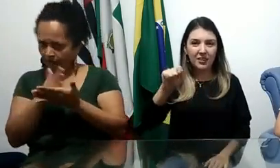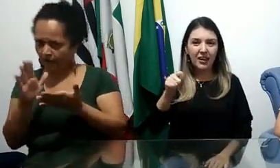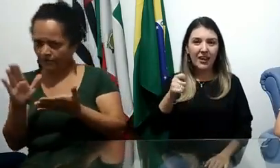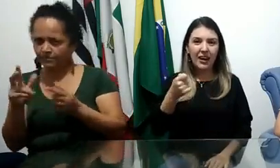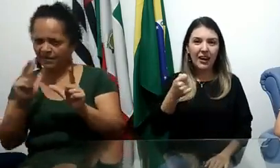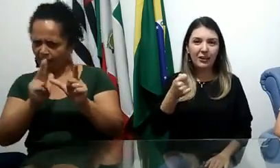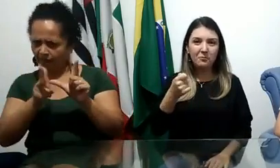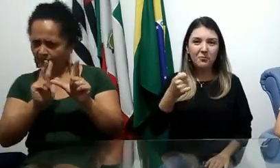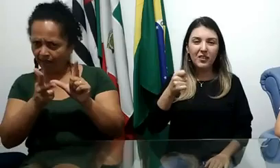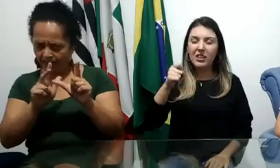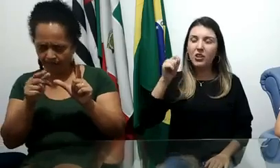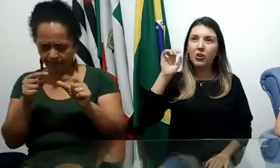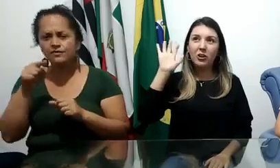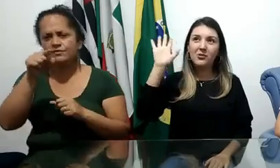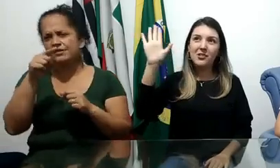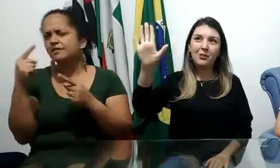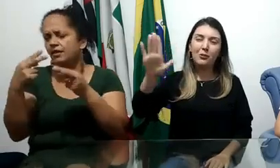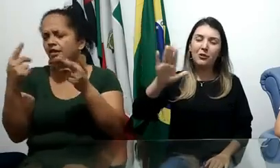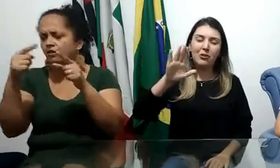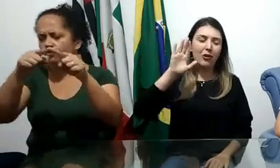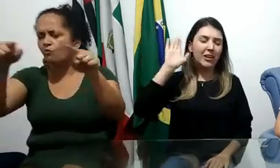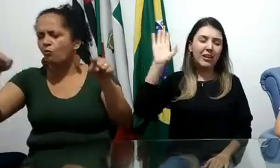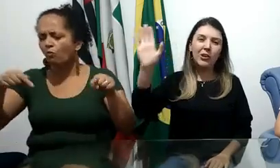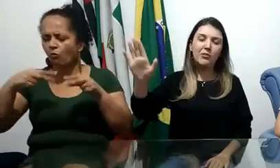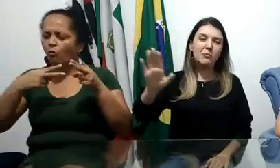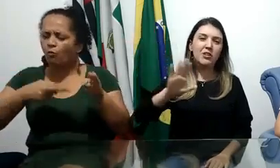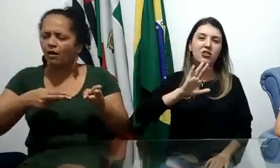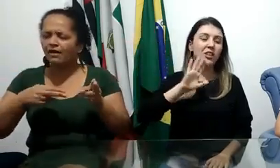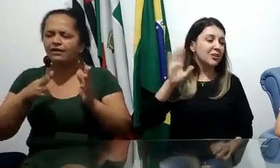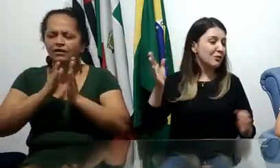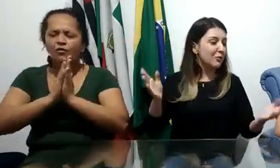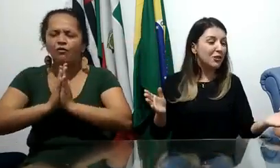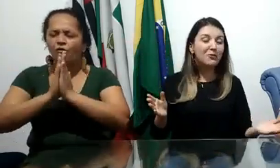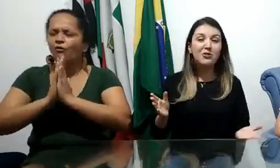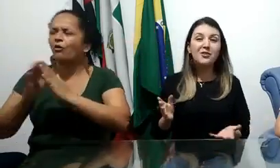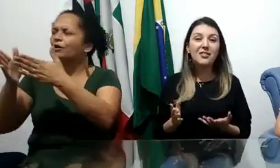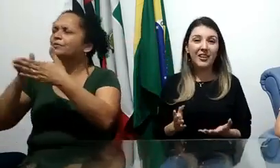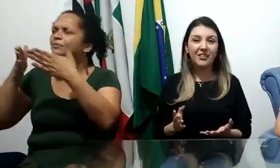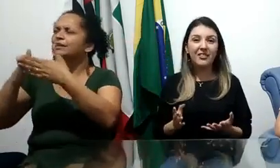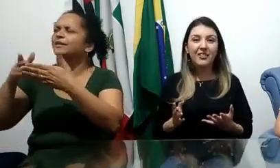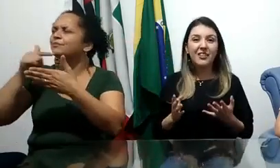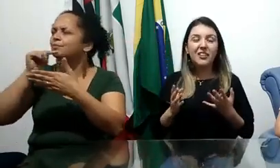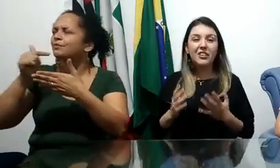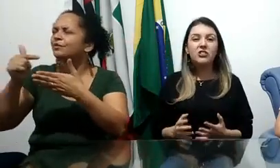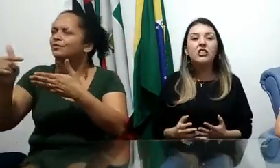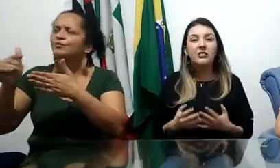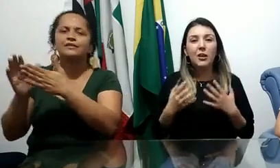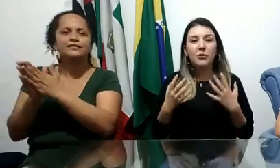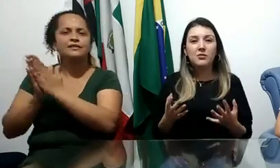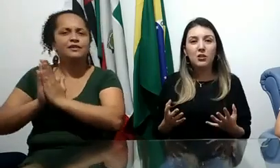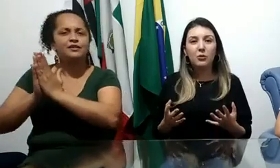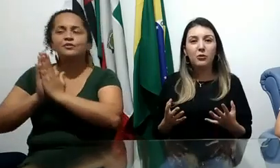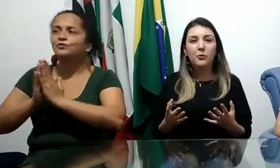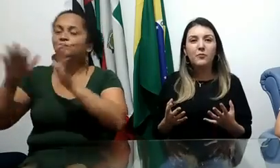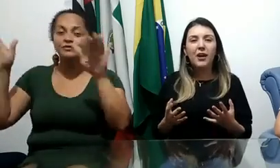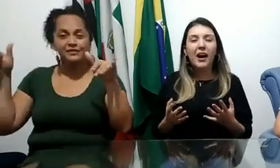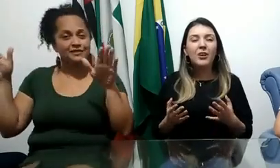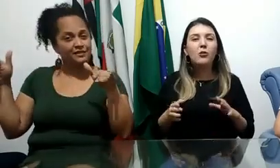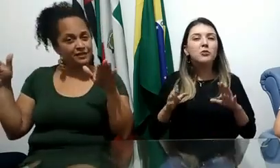se tranca lá e ora ao Senhor, e ora em línguas, e medita sobre o livro de Esther. Dedique tempo ao